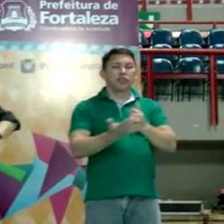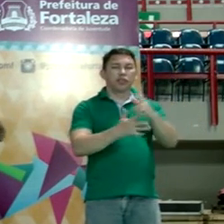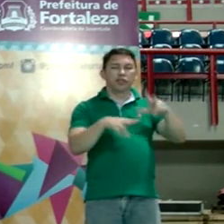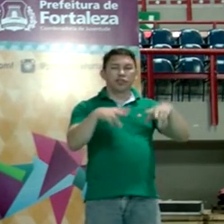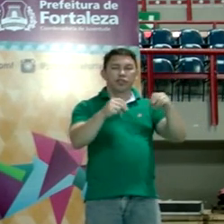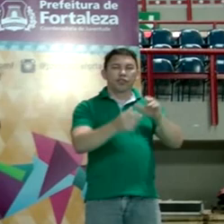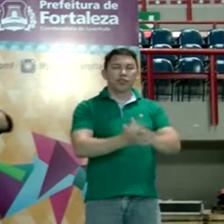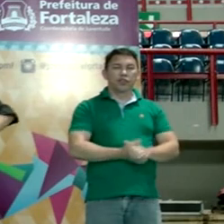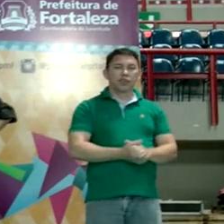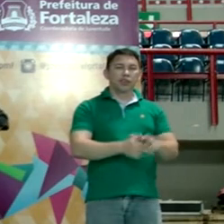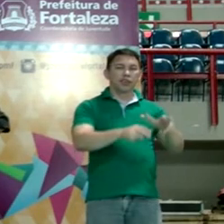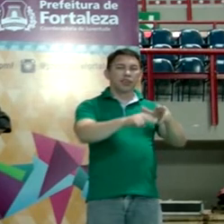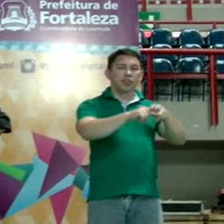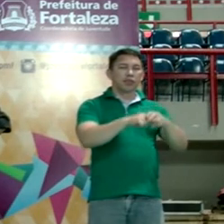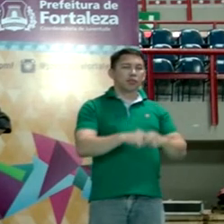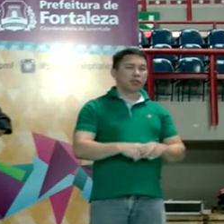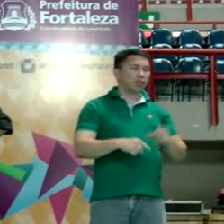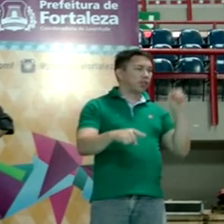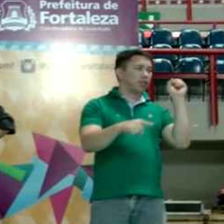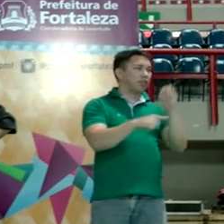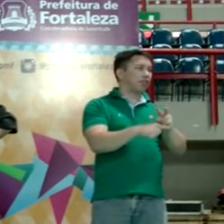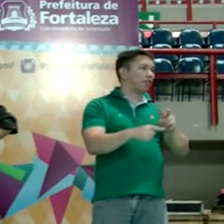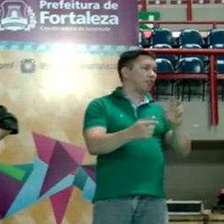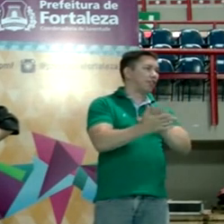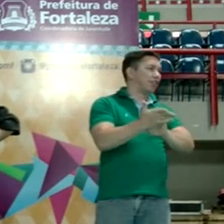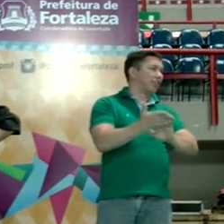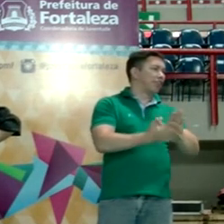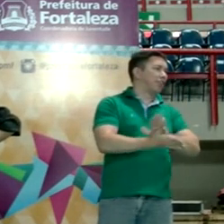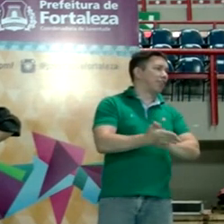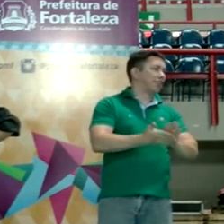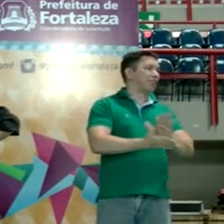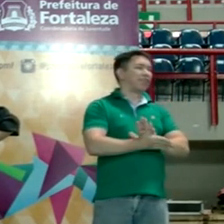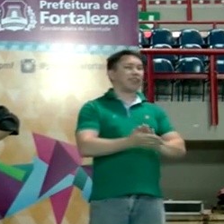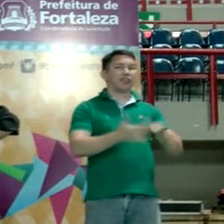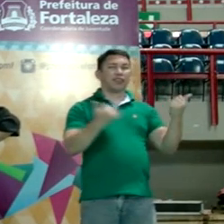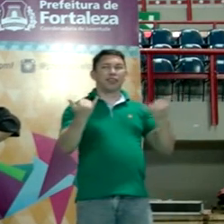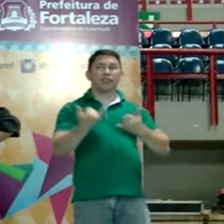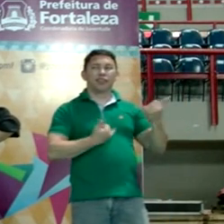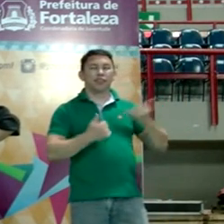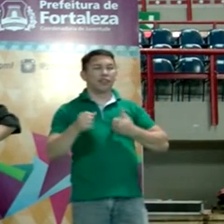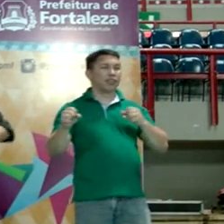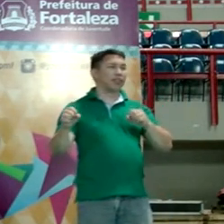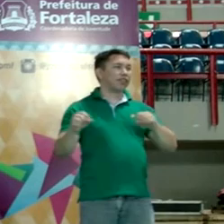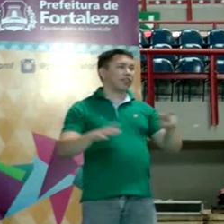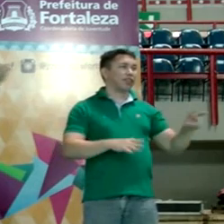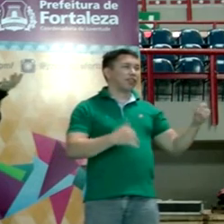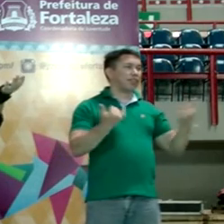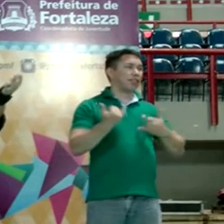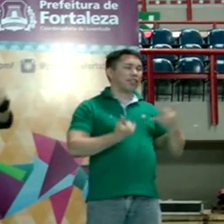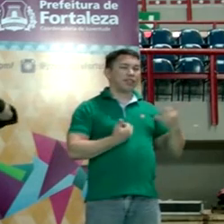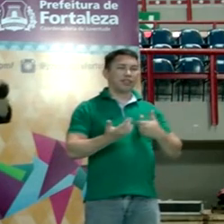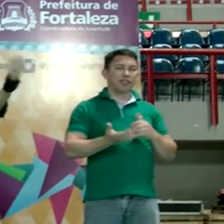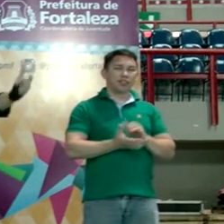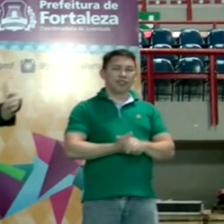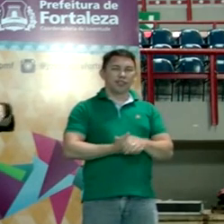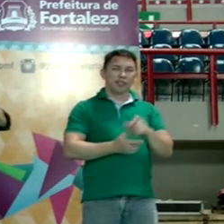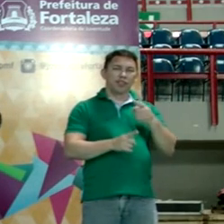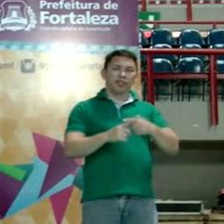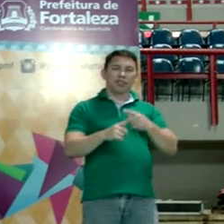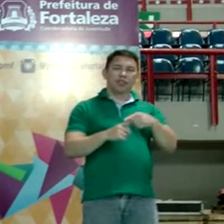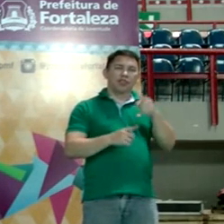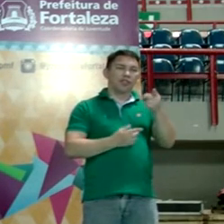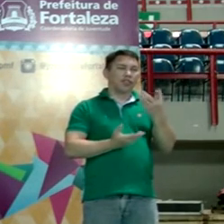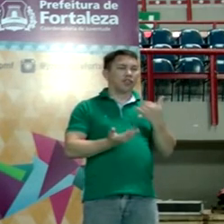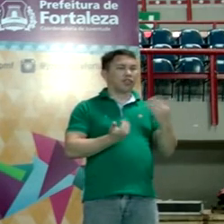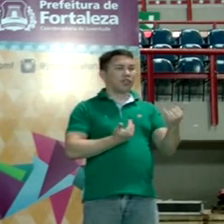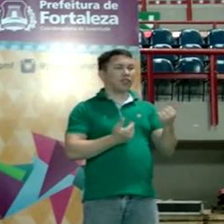por isso que anunciaram que não vão contratar ninguém, né? Essa semana uma notícia aí, né? Complicada para vocês, né? Que são jovens, que precisam